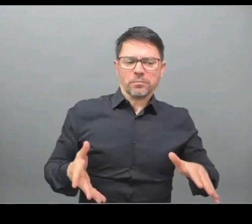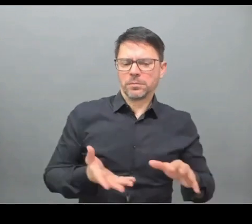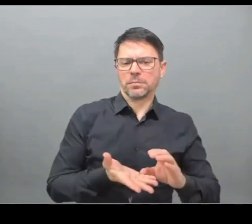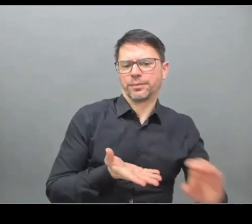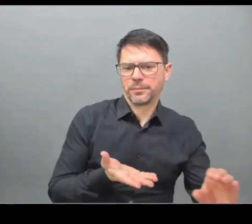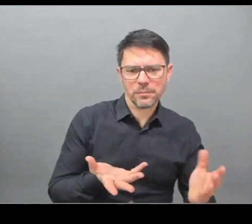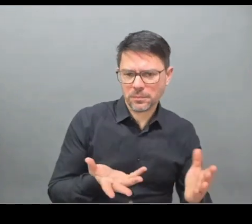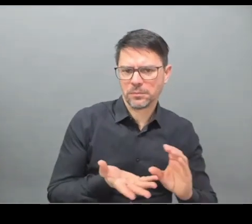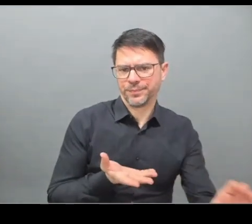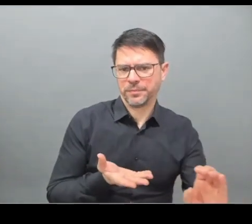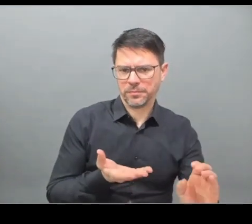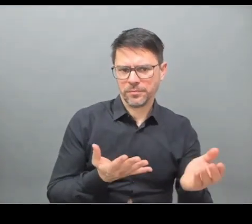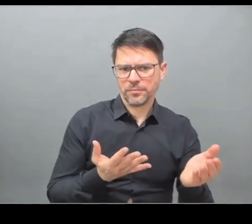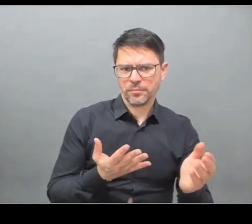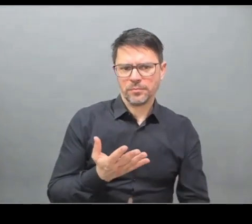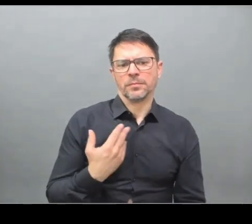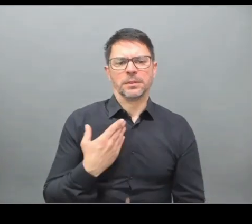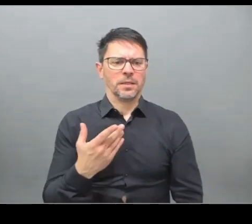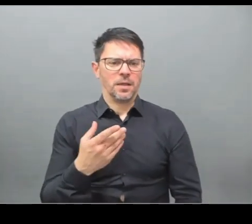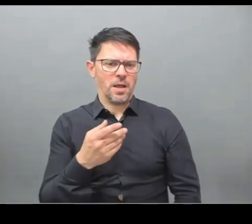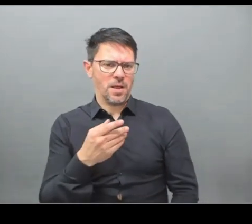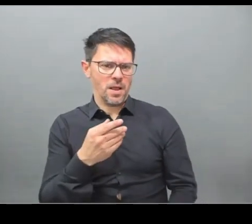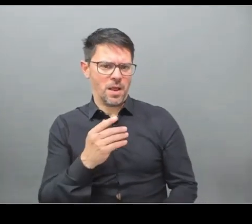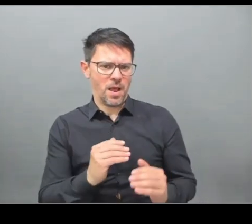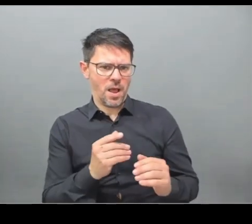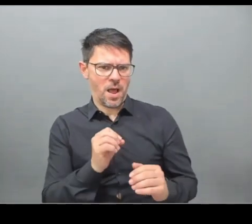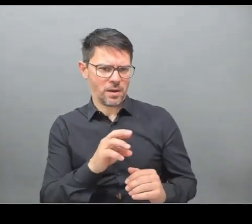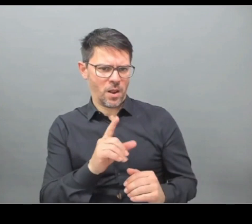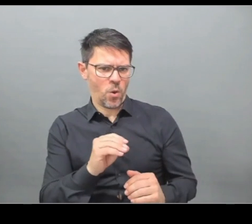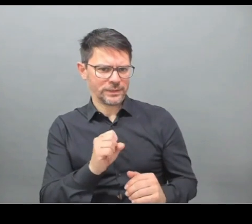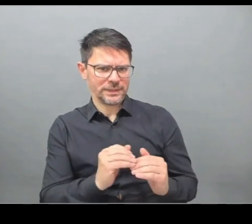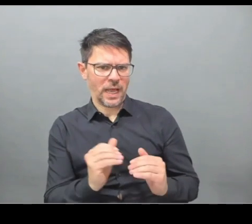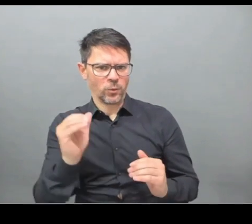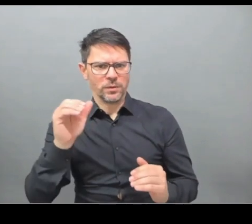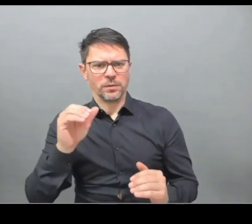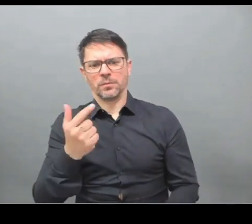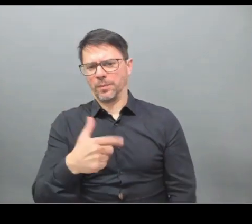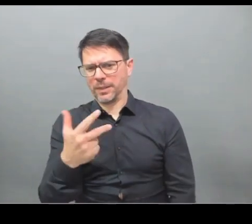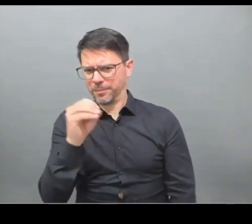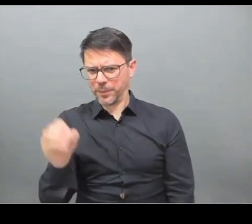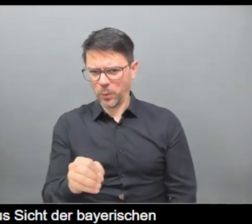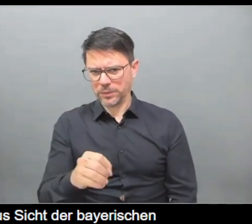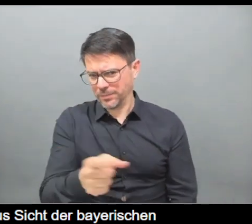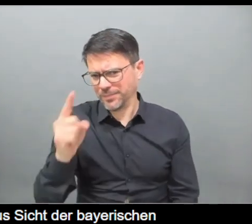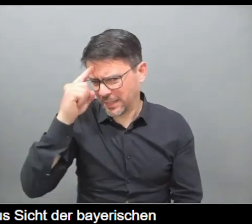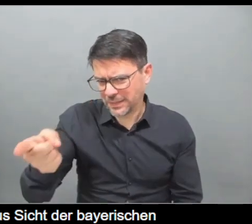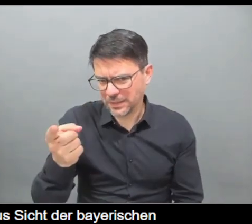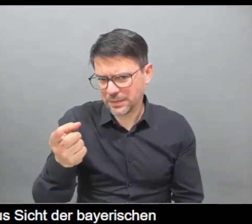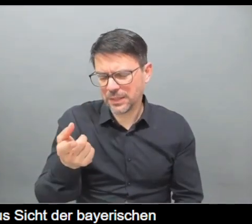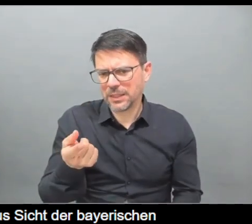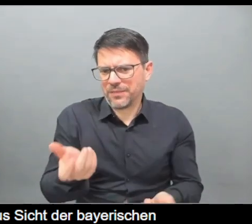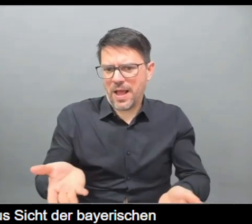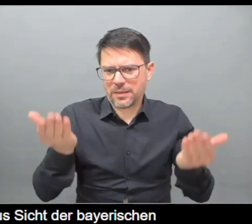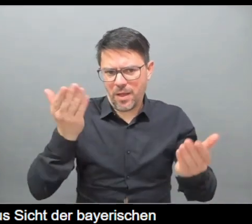Bundes, dort die Betriebskostenfinanzierung zu sichern. Die Reform brauchen wir für die Fachkräfte. Und da haben wir zwei Dinge. Das eine ist